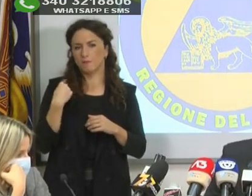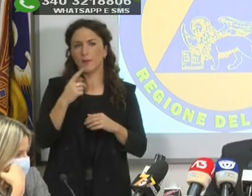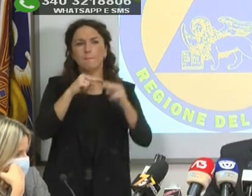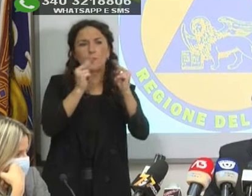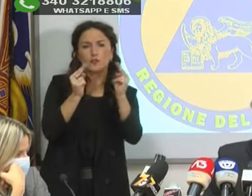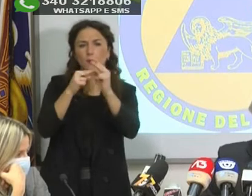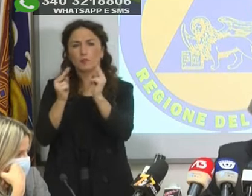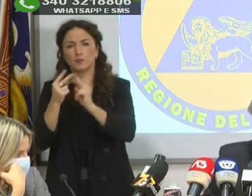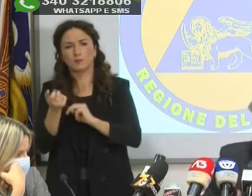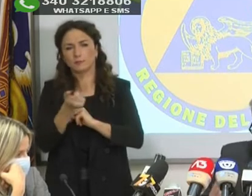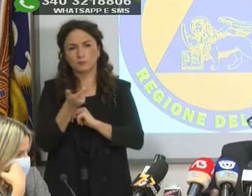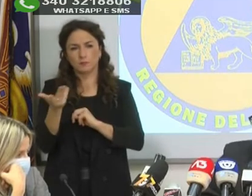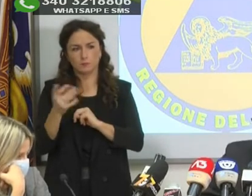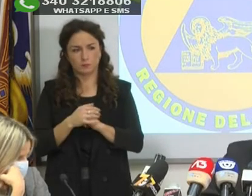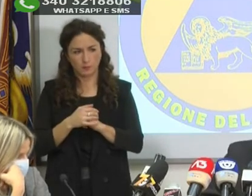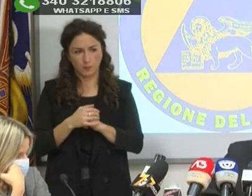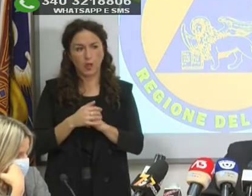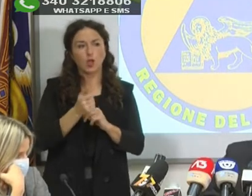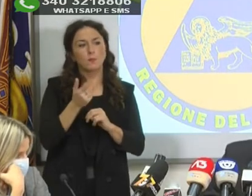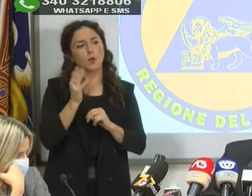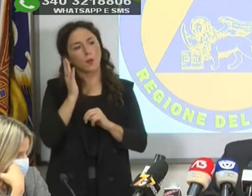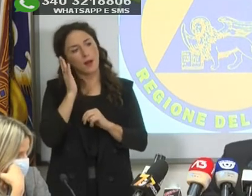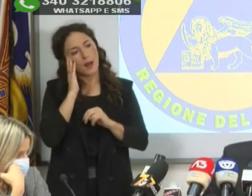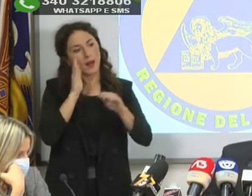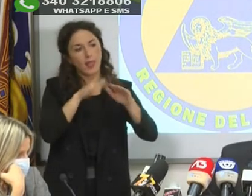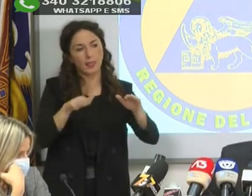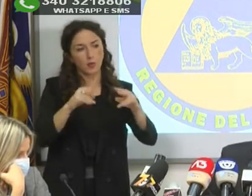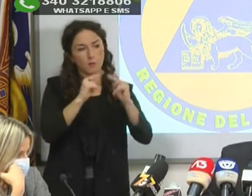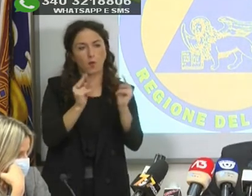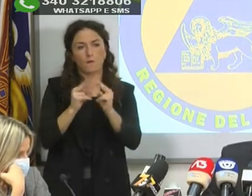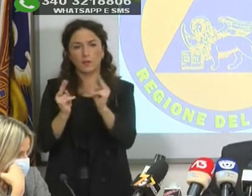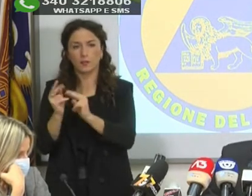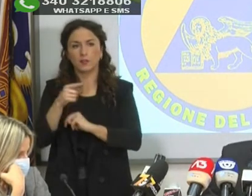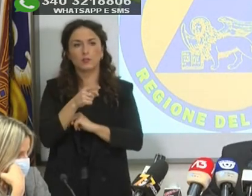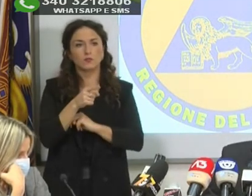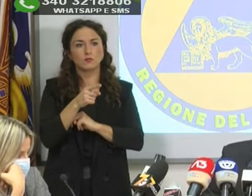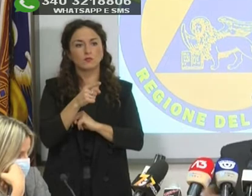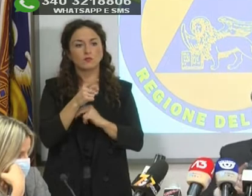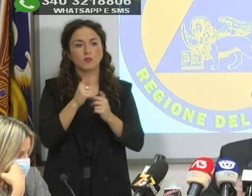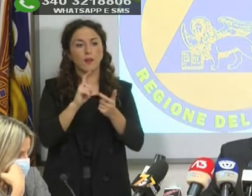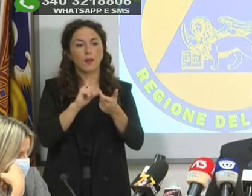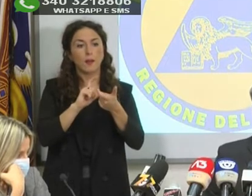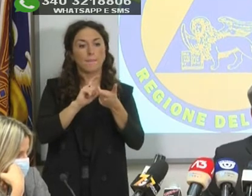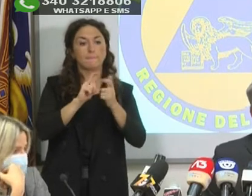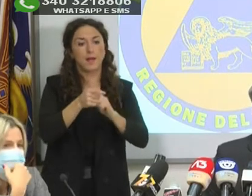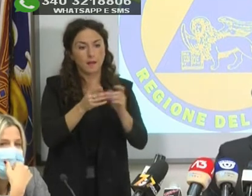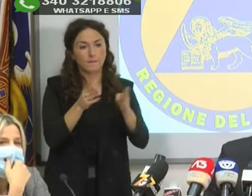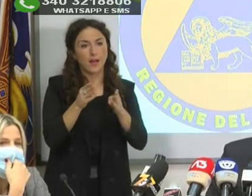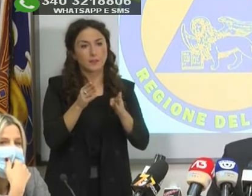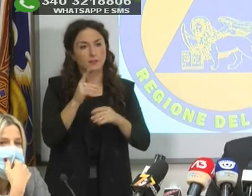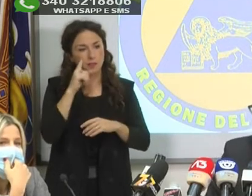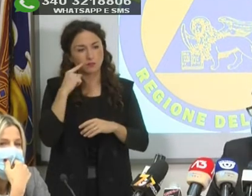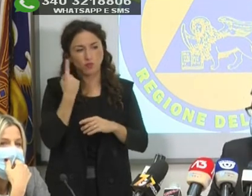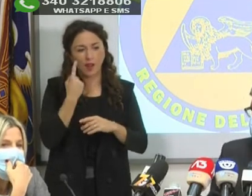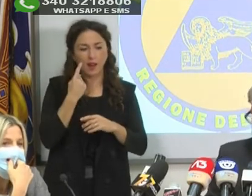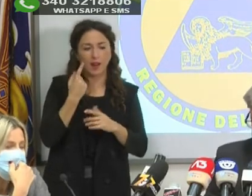giusto? Sì. Qual è il numero di posti letto in ogni provincia in cui fa scattare la... Perché io ho letto l'articolo. Per